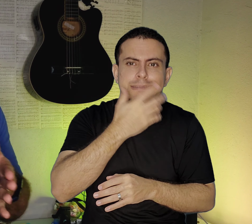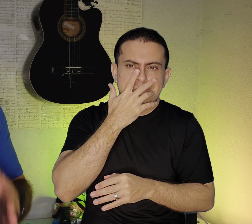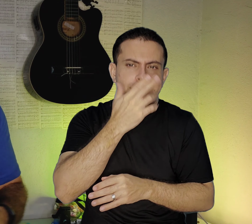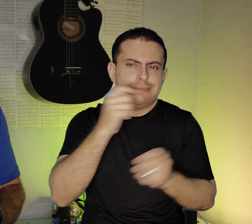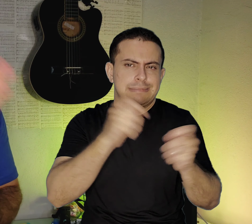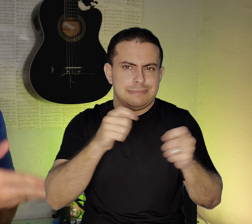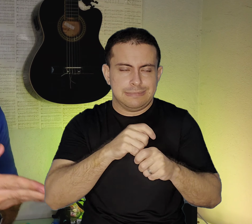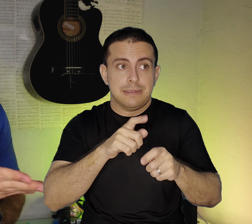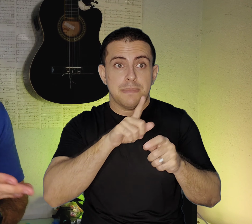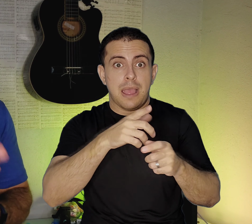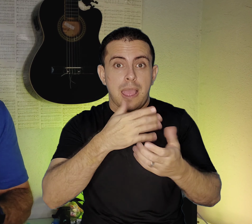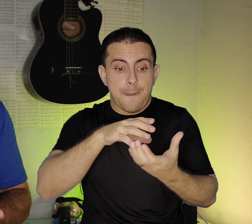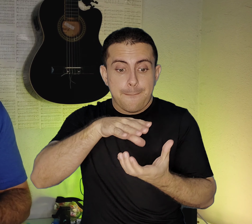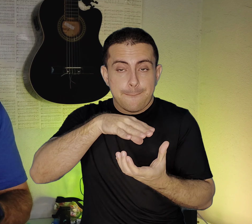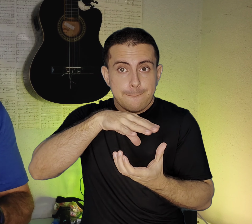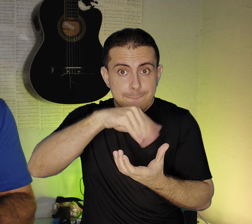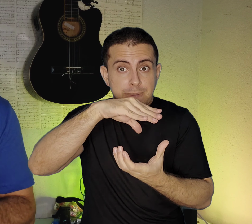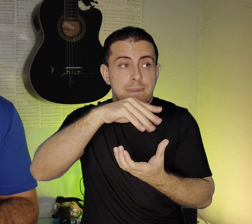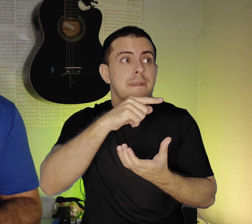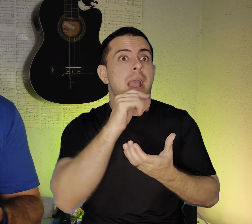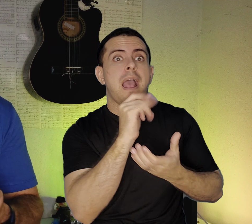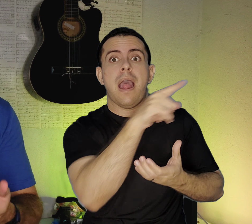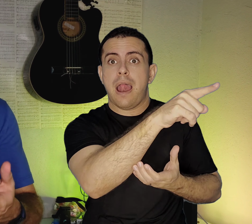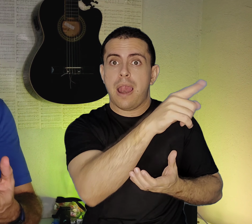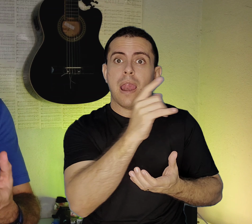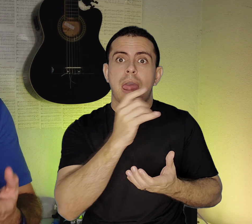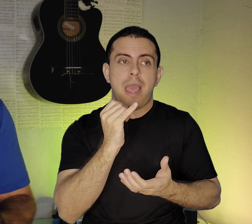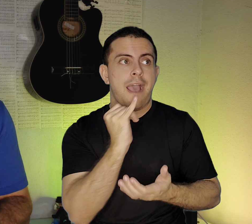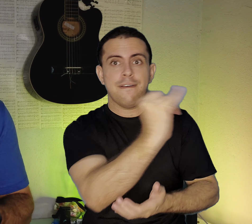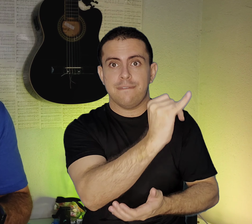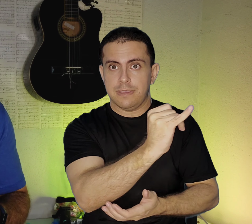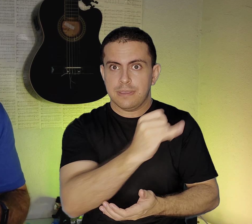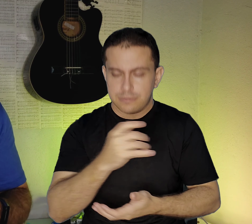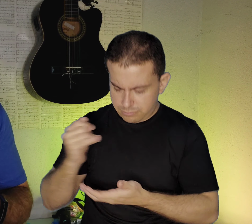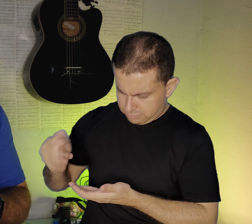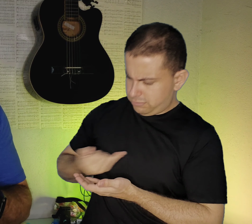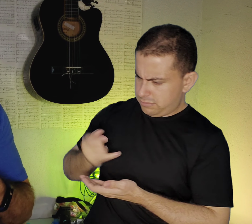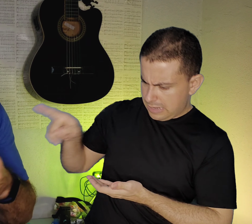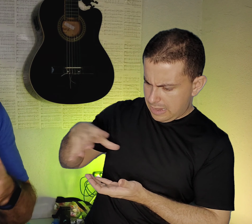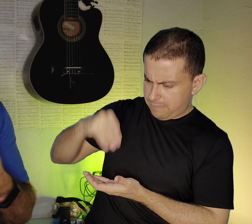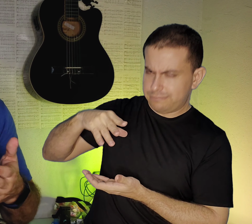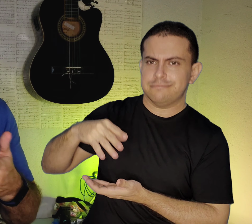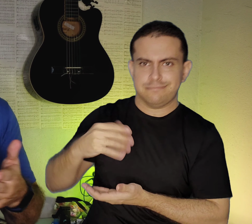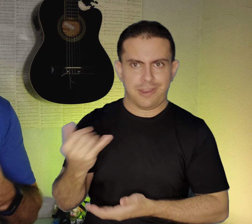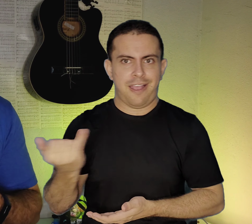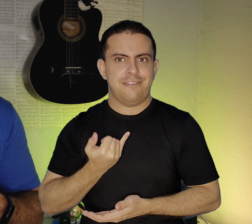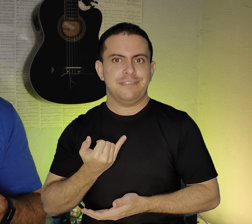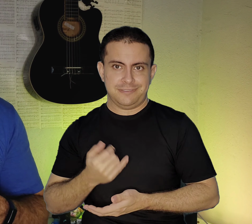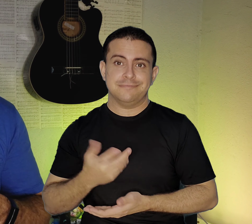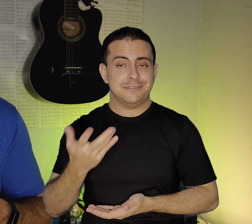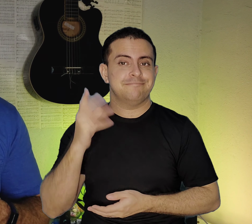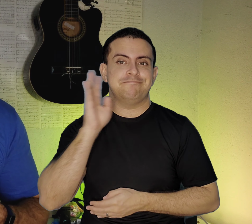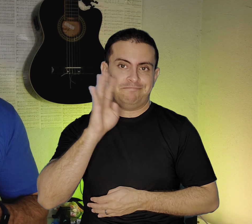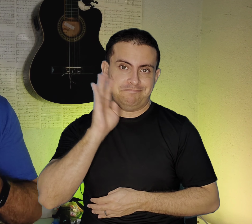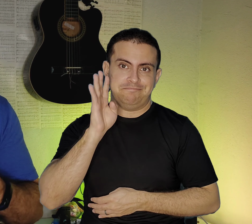Mas a outra pessoa é avisada Aparece lá para outra pessoa que você bateu o print Então isso aí fica uma privacidade